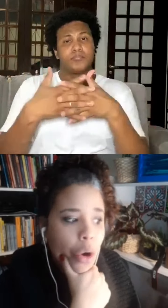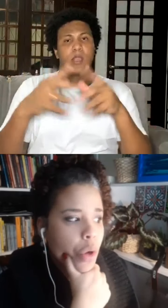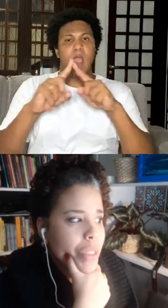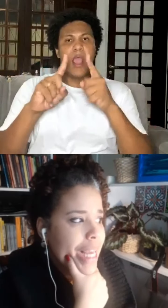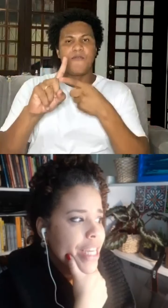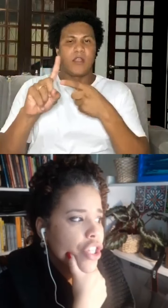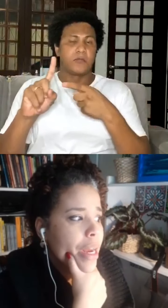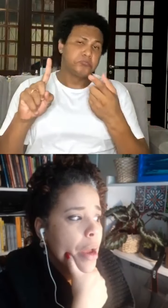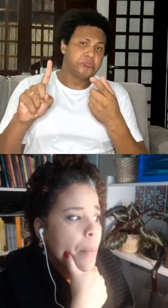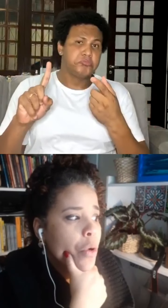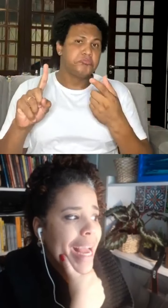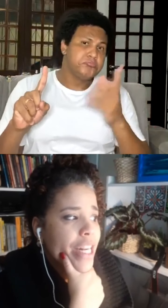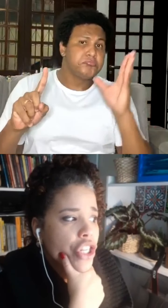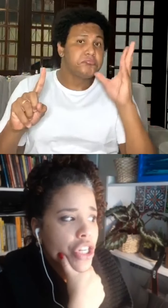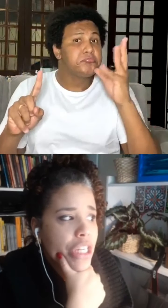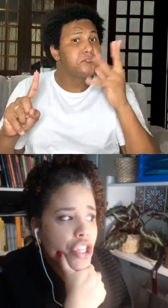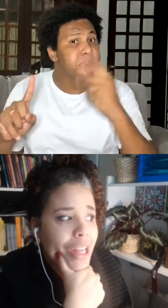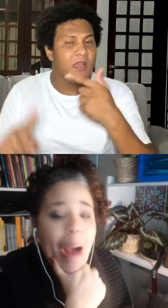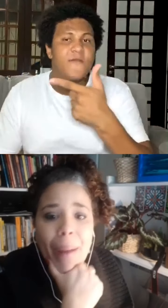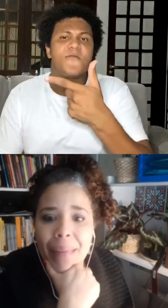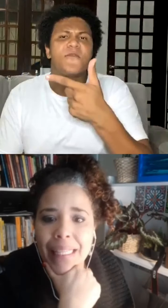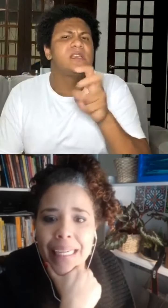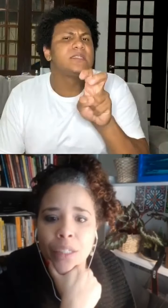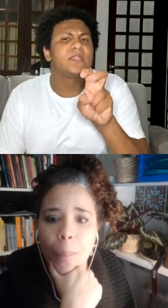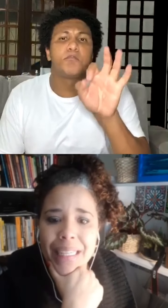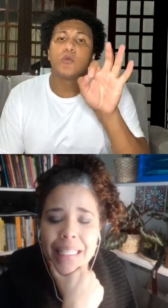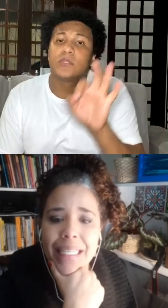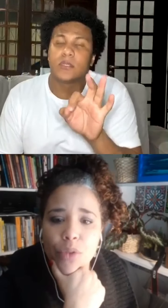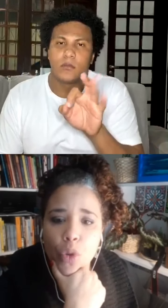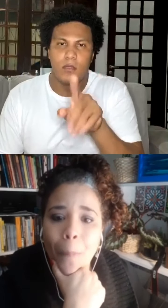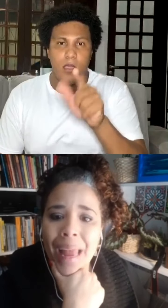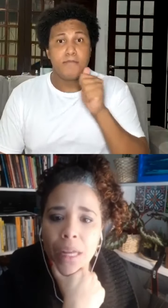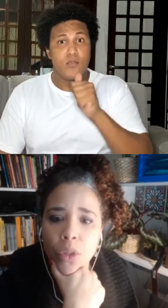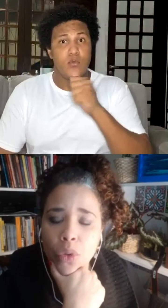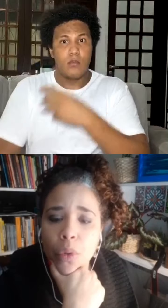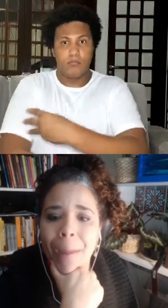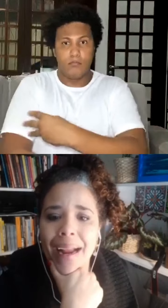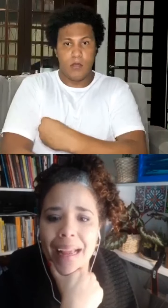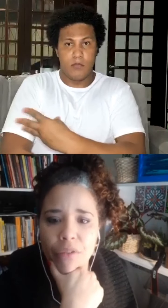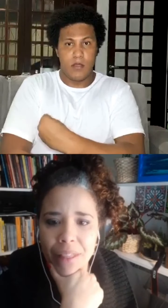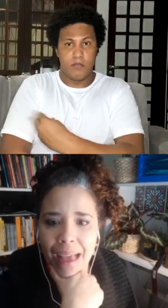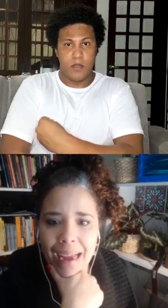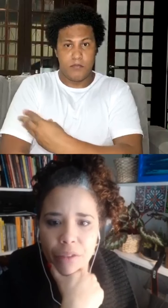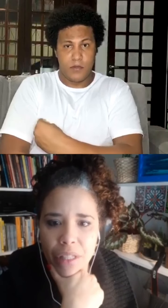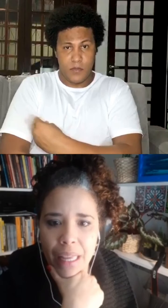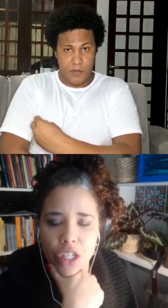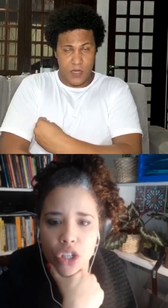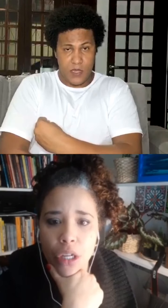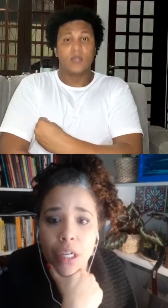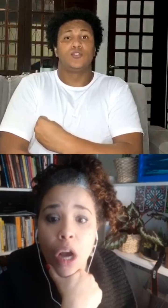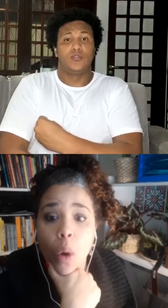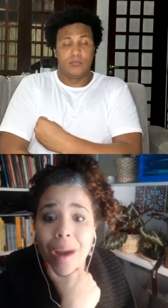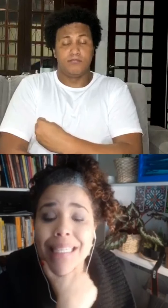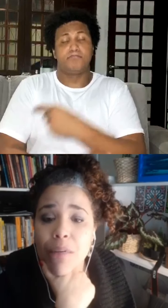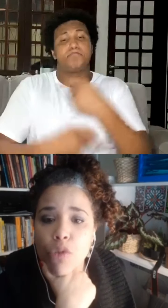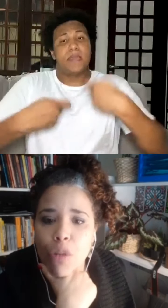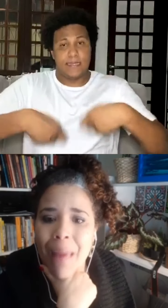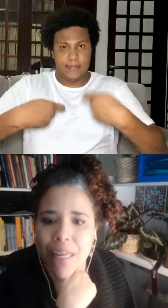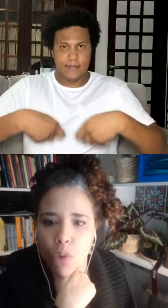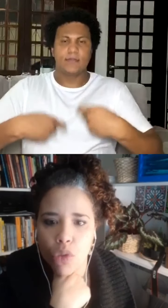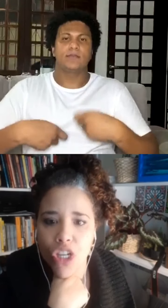Ou seja, mulheres que estão amamentando precisam de um método para evitar a gravidez. Quais são